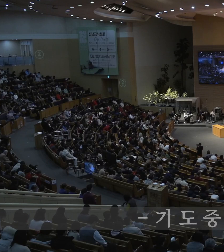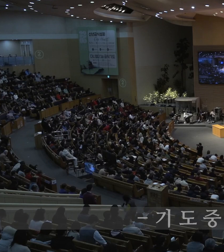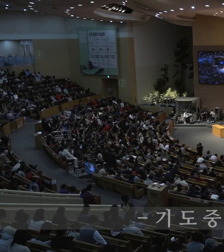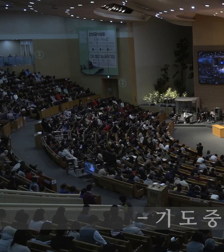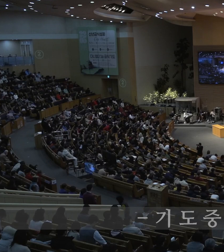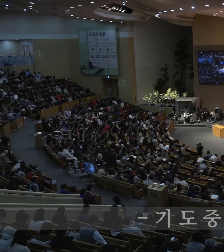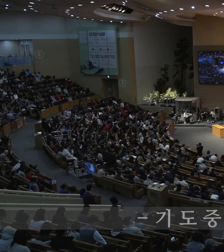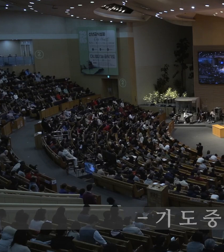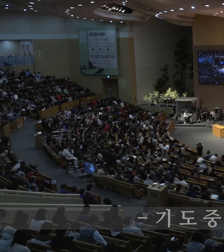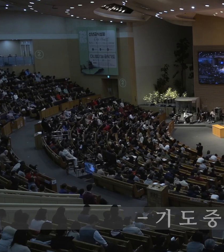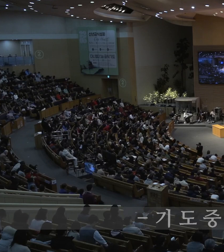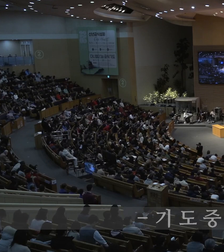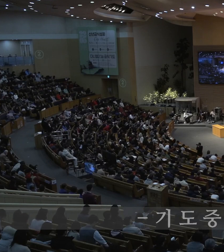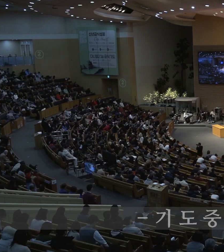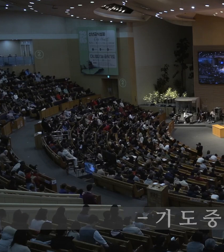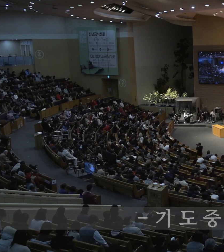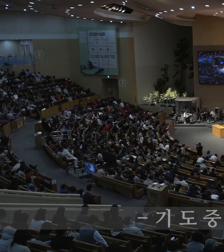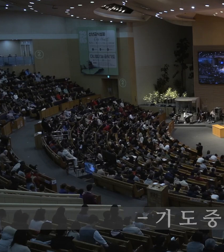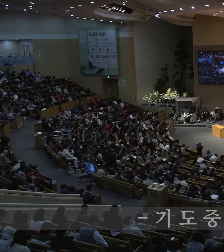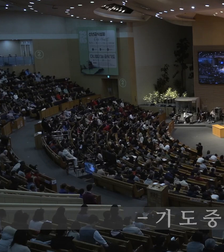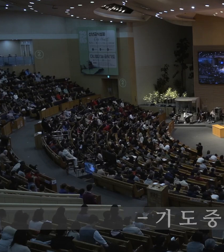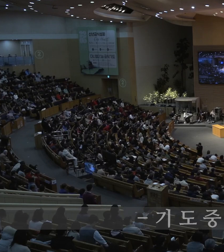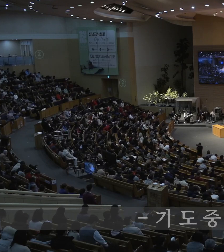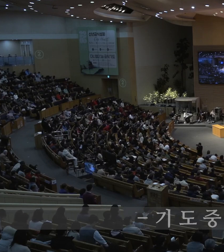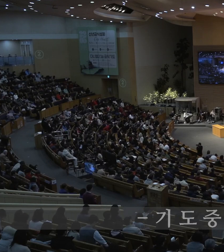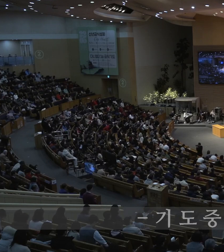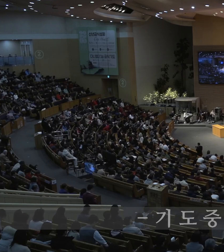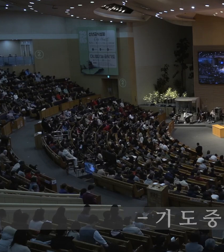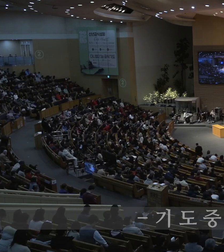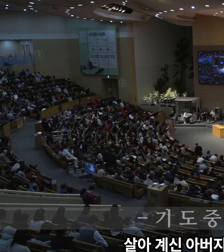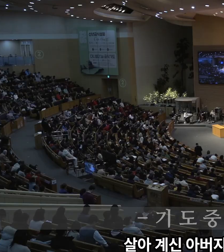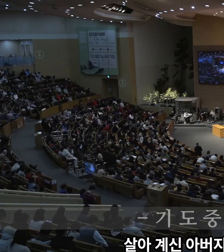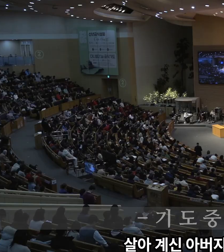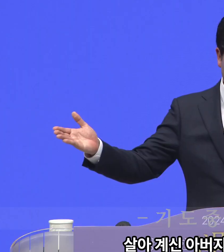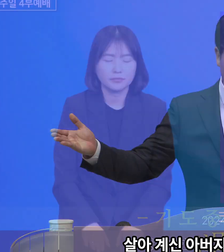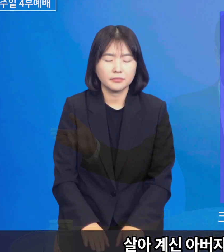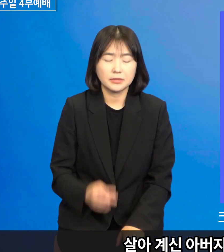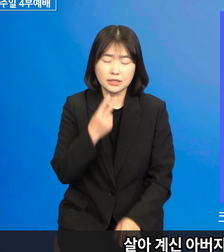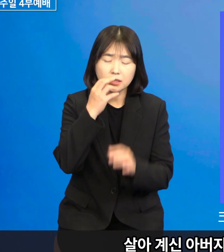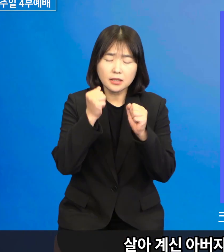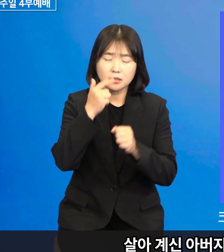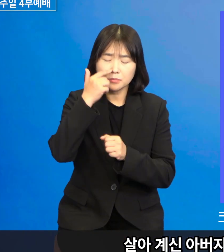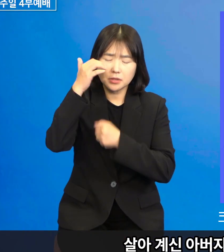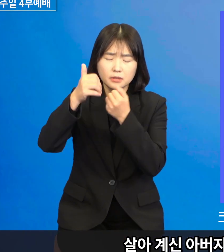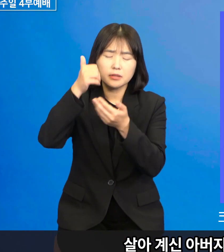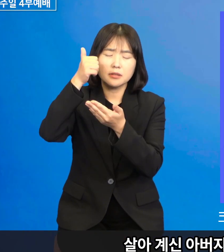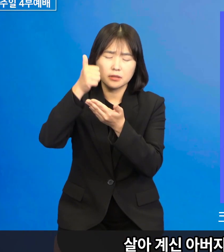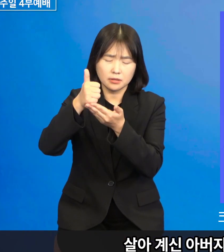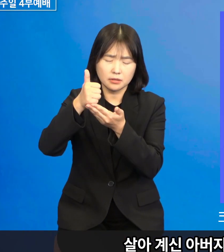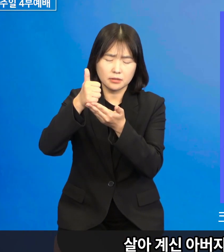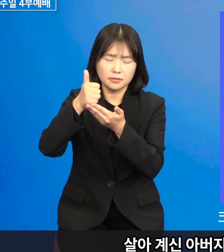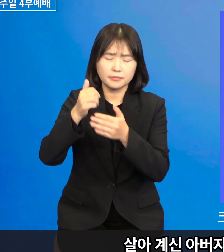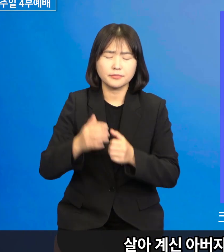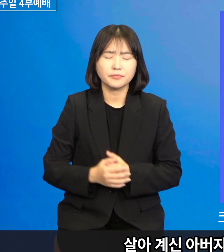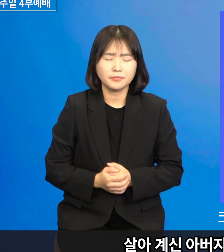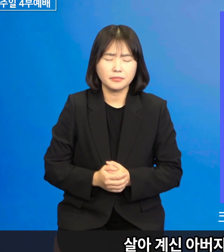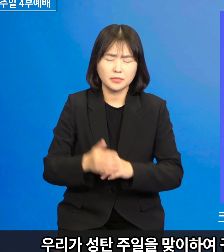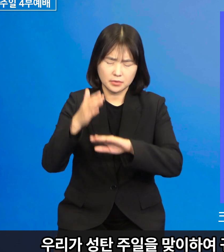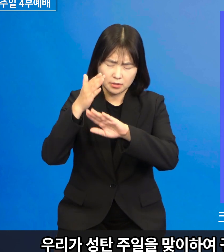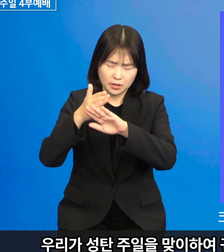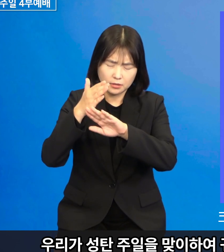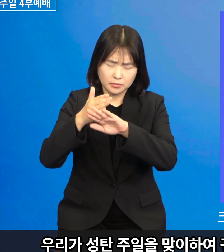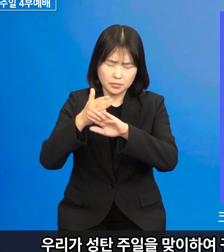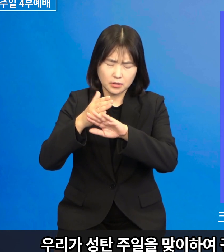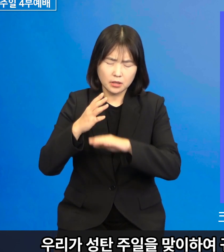주를 맞이하여 주를 찬양하는 백성들이 되게 하여 주시옵소서. 살아계신 아버지 하나님, 감사합니다.